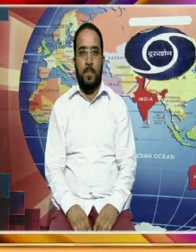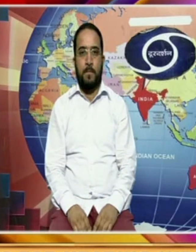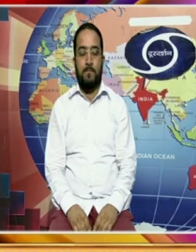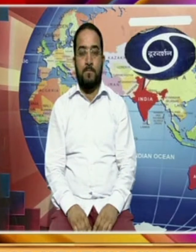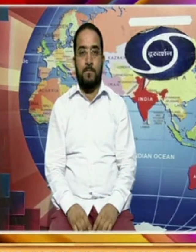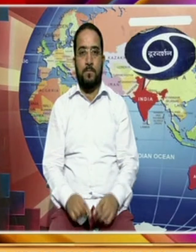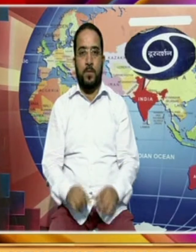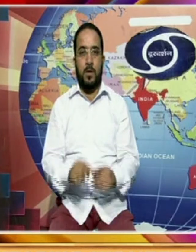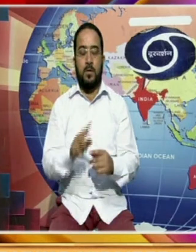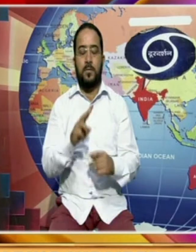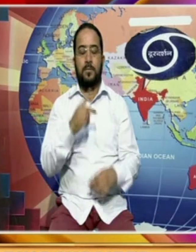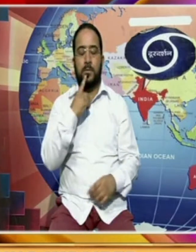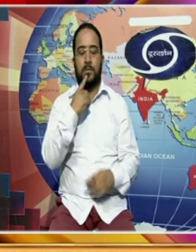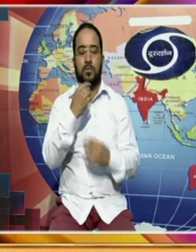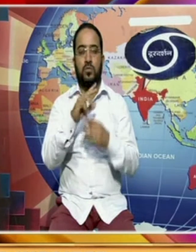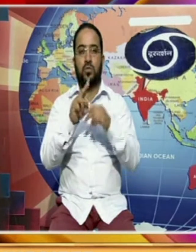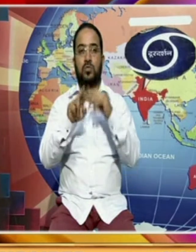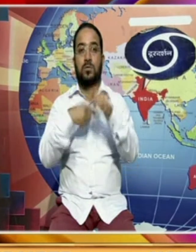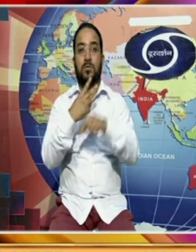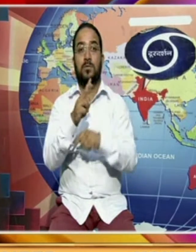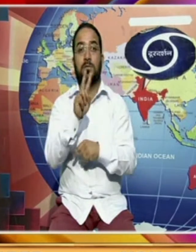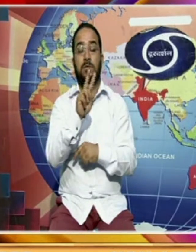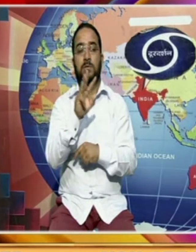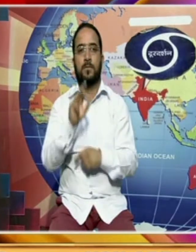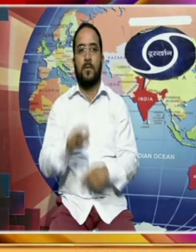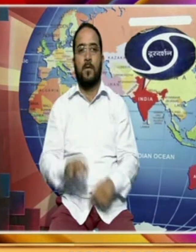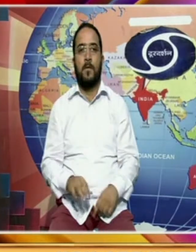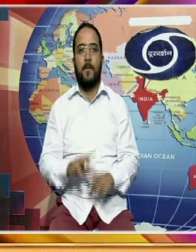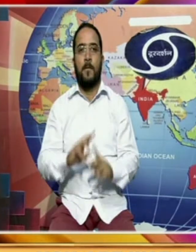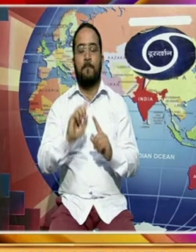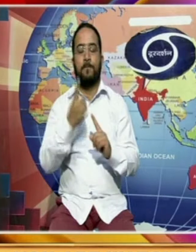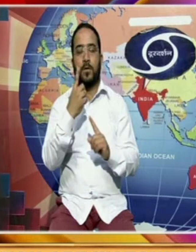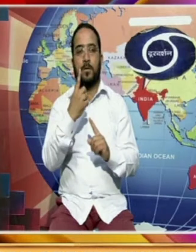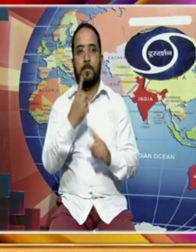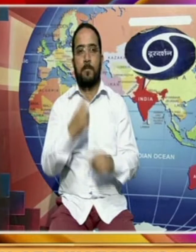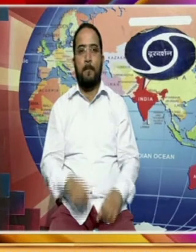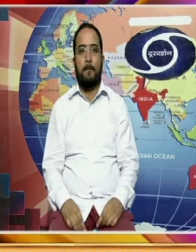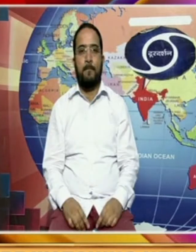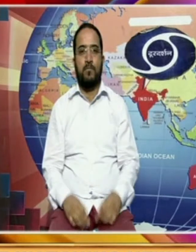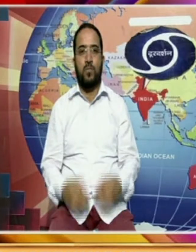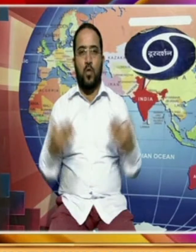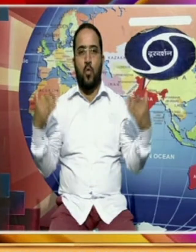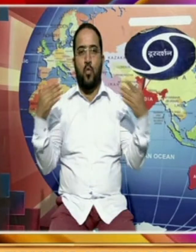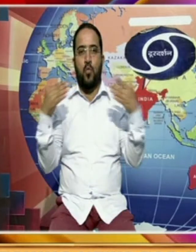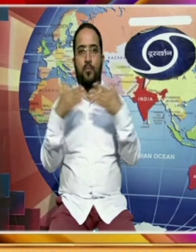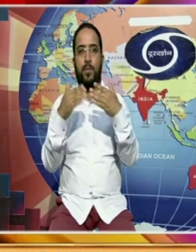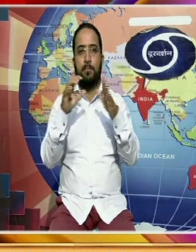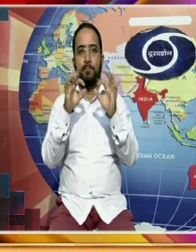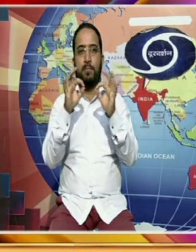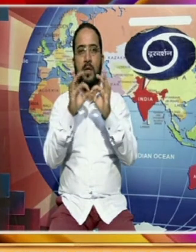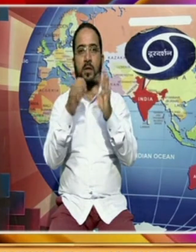वाज़ियारे साल 2019 के बाद ब्रिक्स समिट पहली बार आमने सामने हो रहा है।